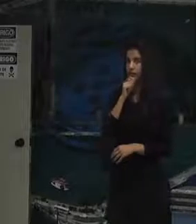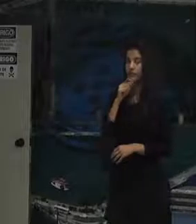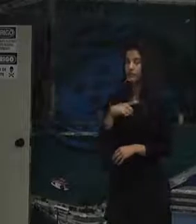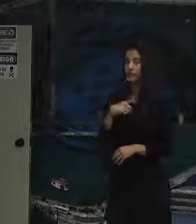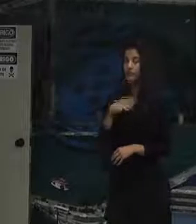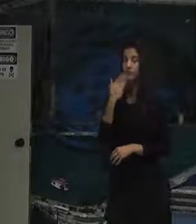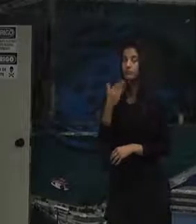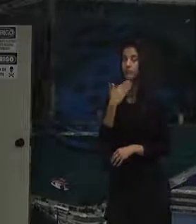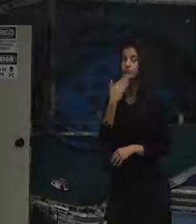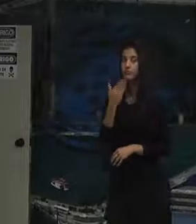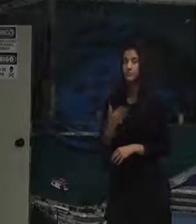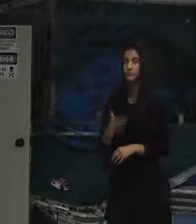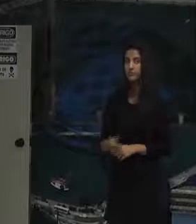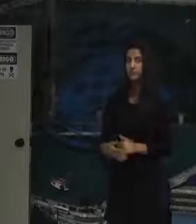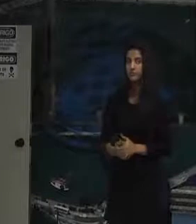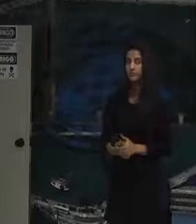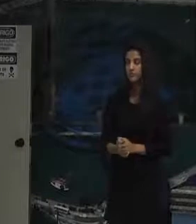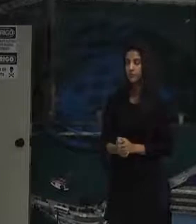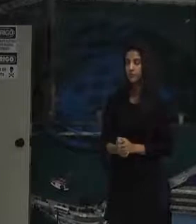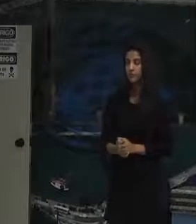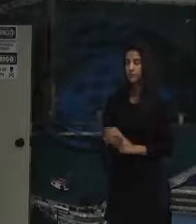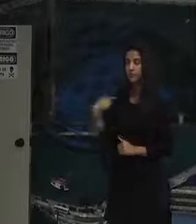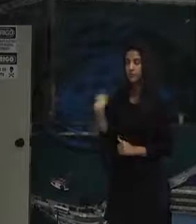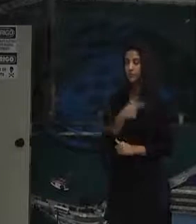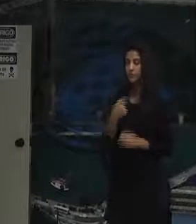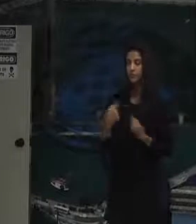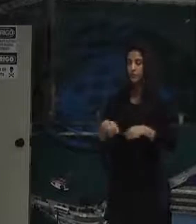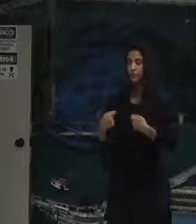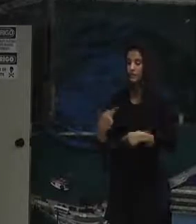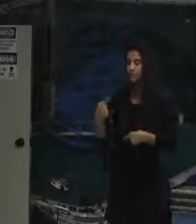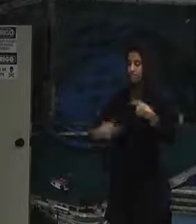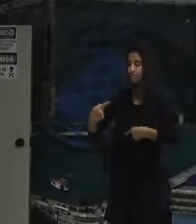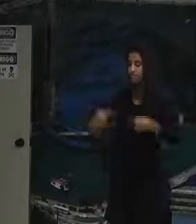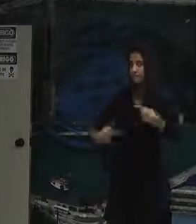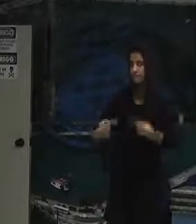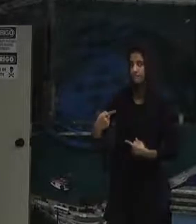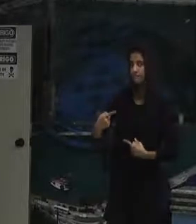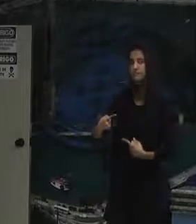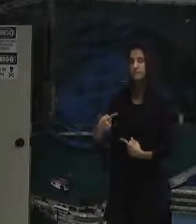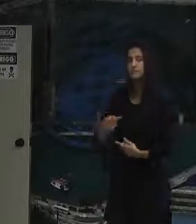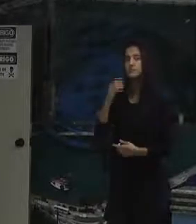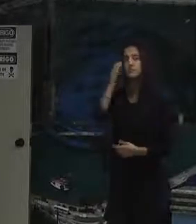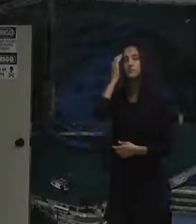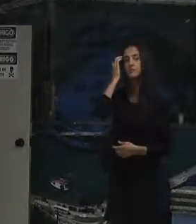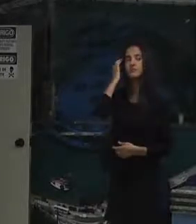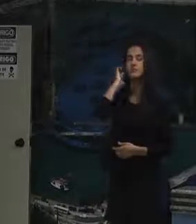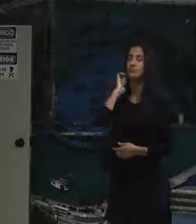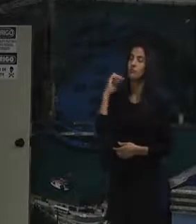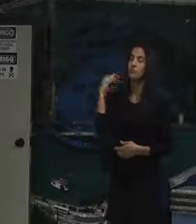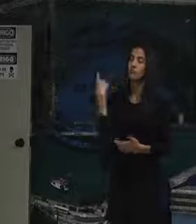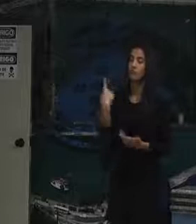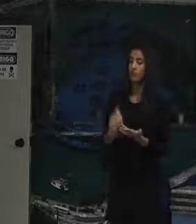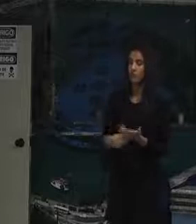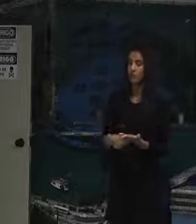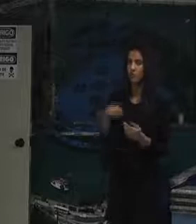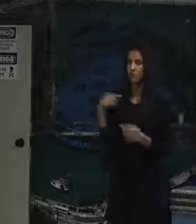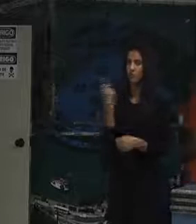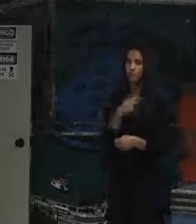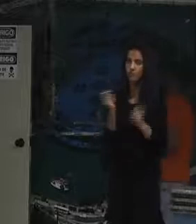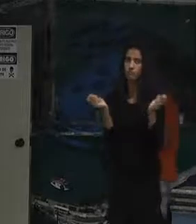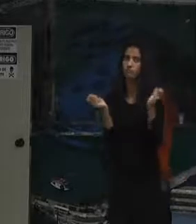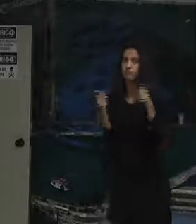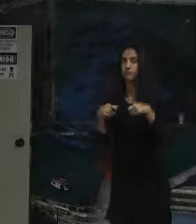cobrança, mas precisamos discutir essa questão. Tem uma questão também que nós podemos discutir muito aqui, nós podemos discutir muito aqui